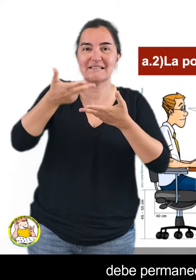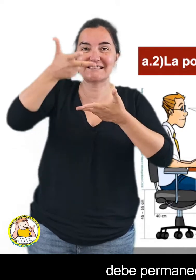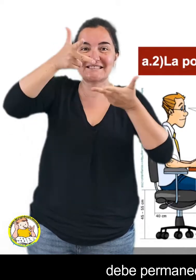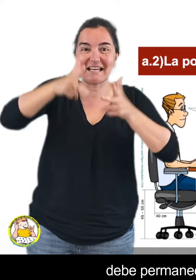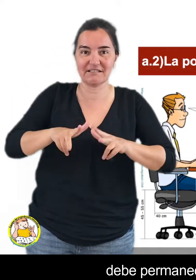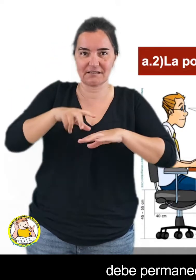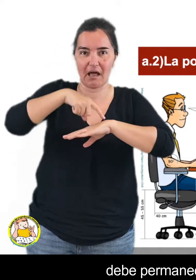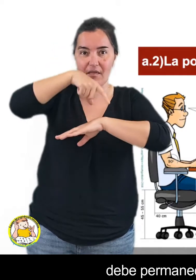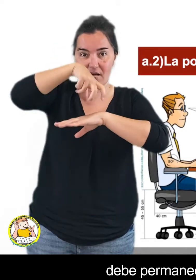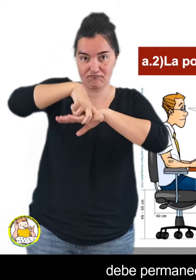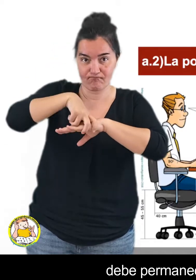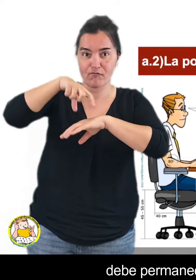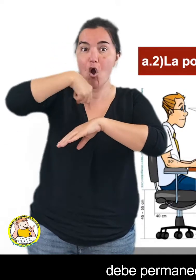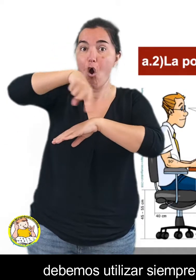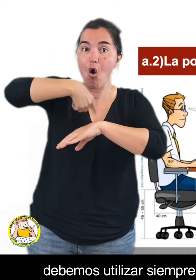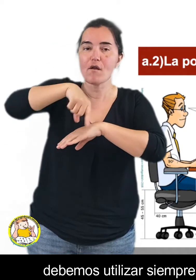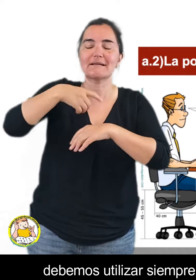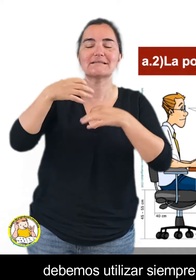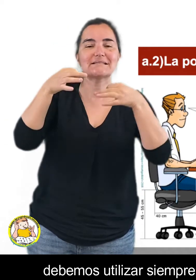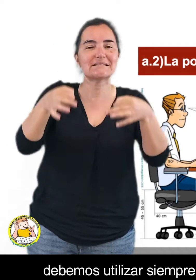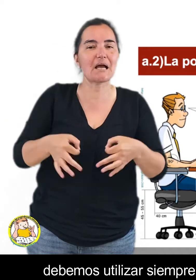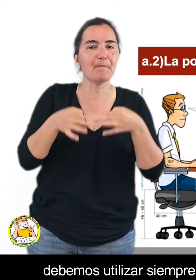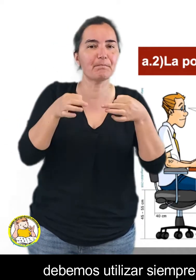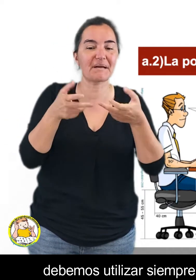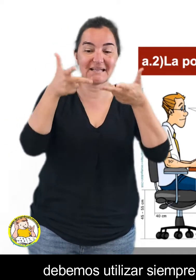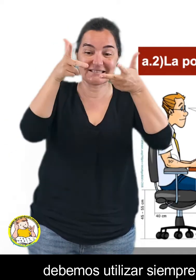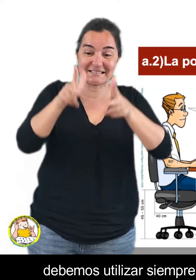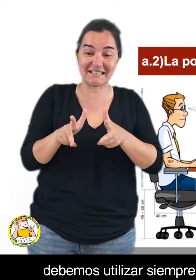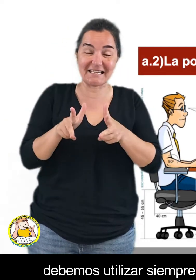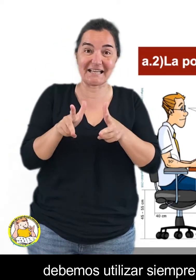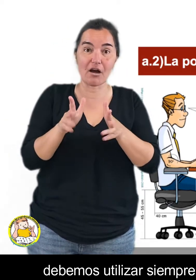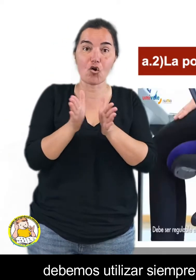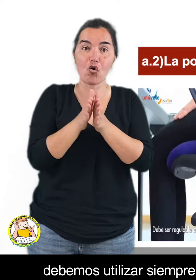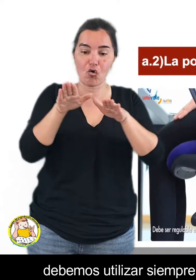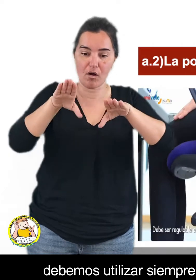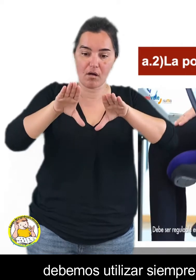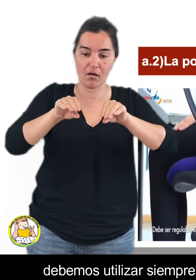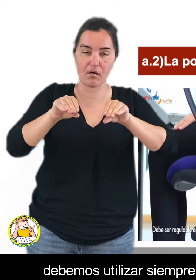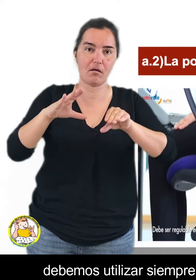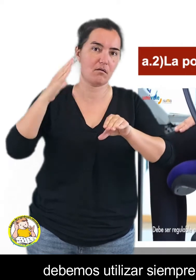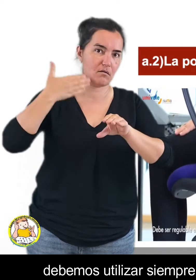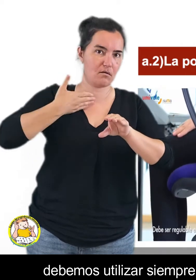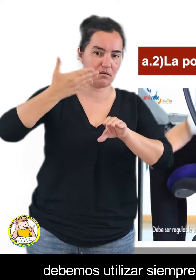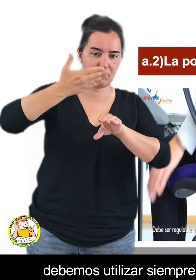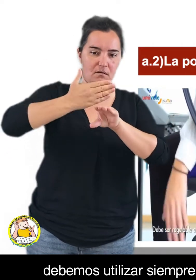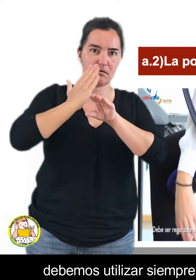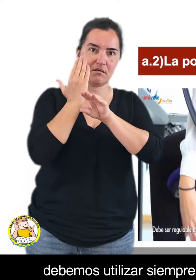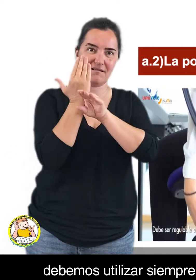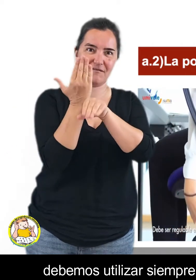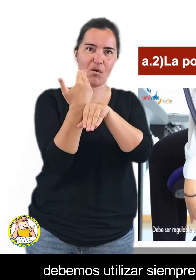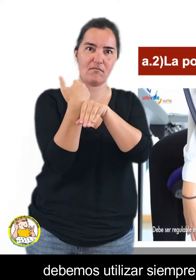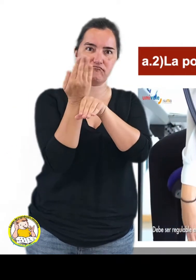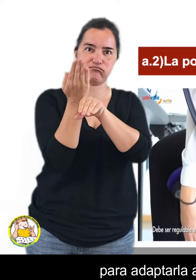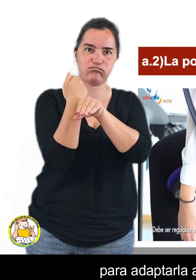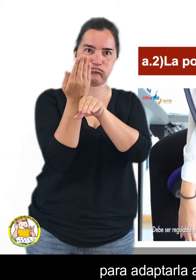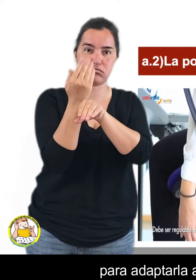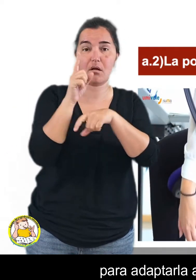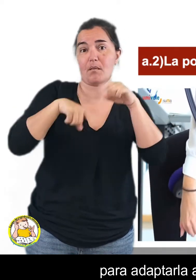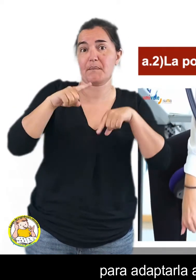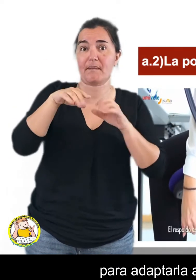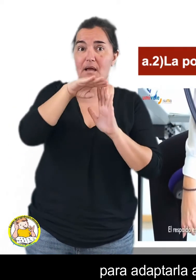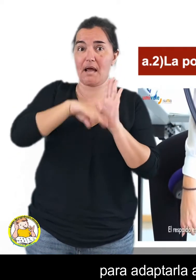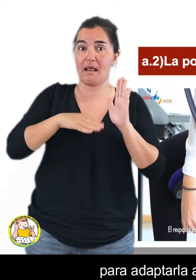permanecer sentada durante varias horas, debemos utilizar siempre una silla con asiento y respaldo regulables